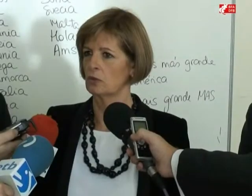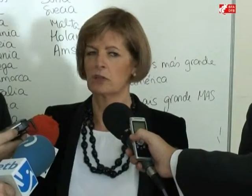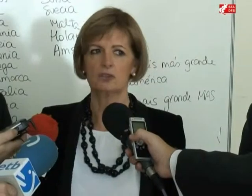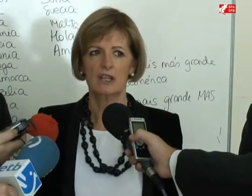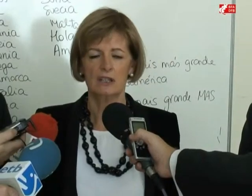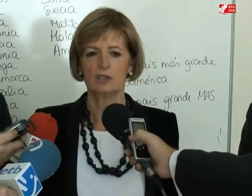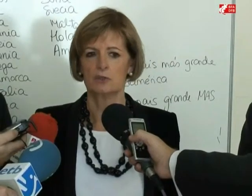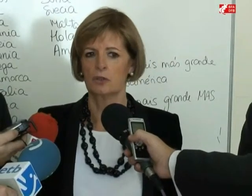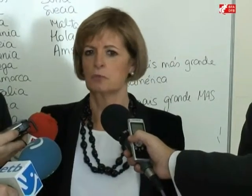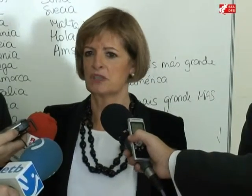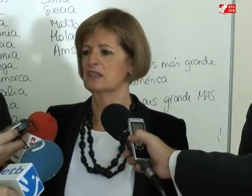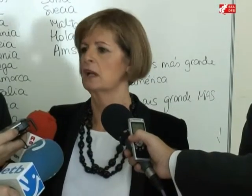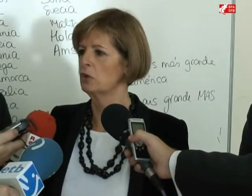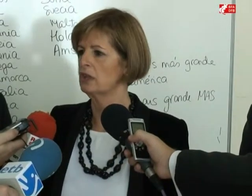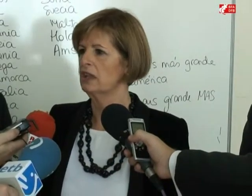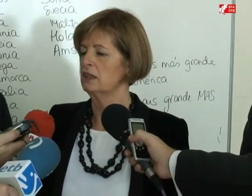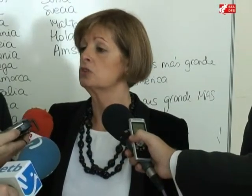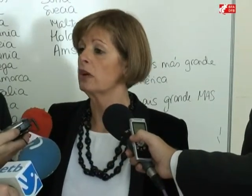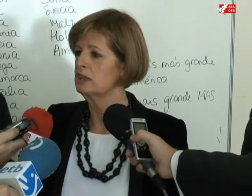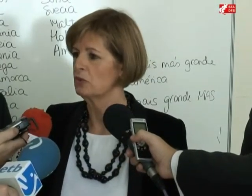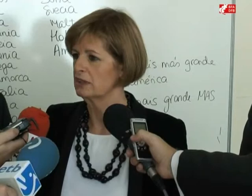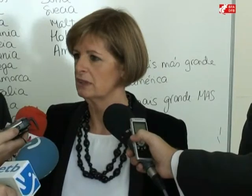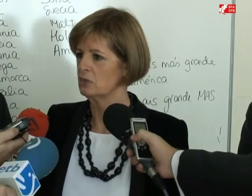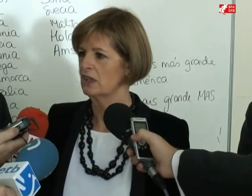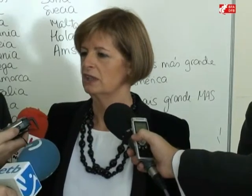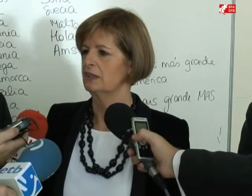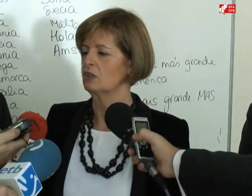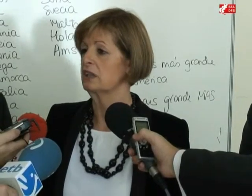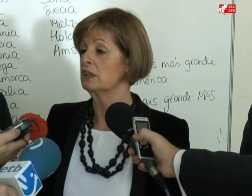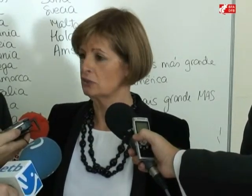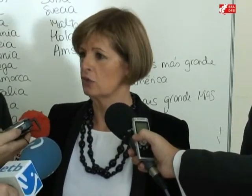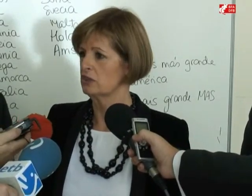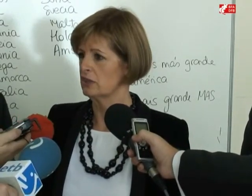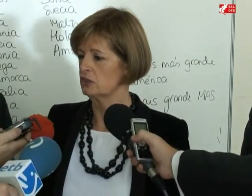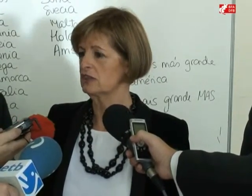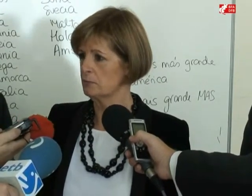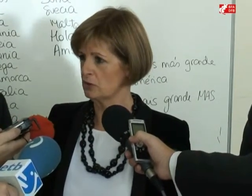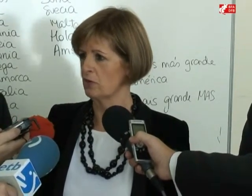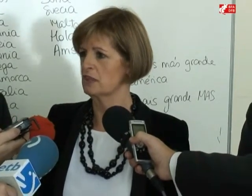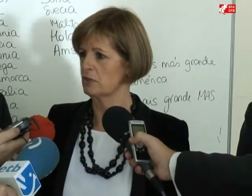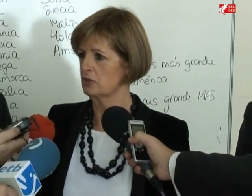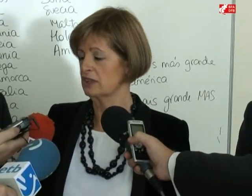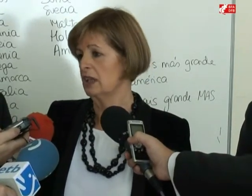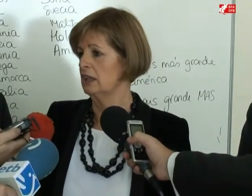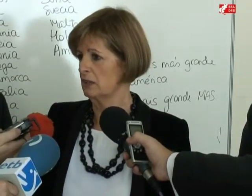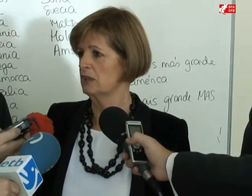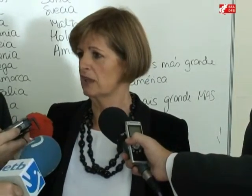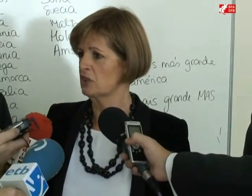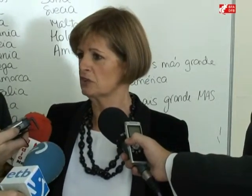ellos y sobre todo pues en esa labor, en ese objetivo que tenemos de conseguir que todos los derechos sean para todas las personas y que Vizcaya en eso también